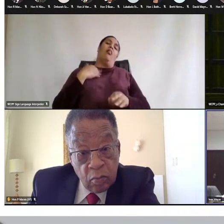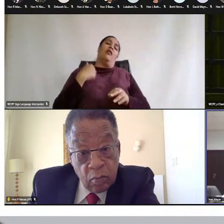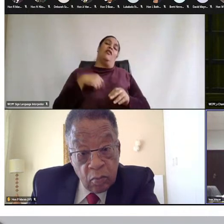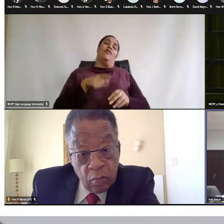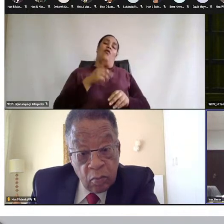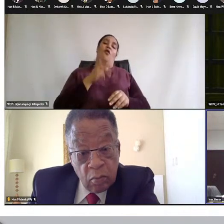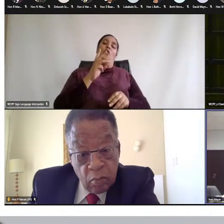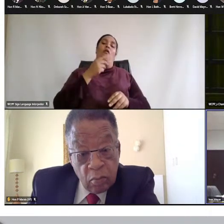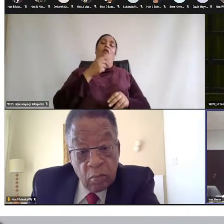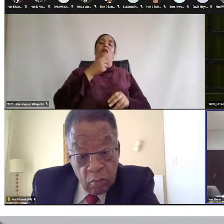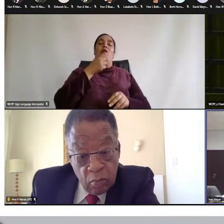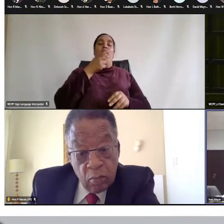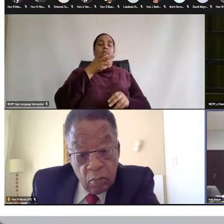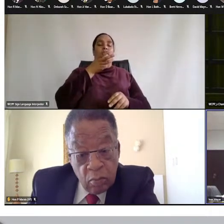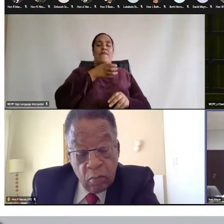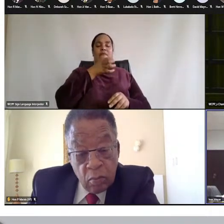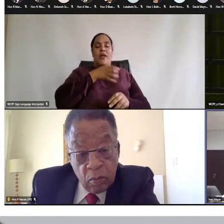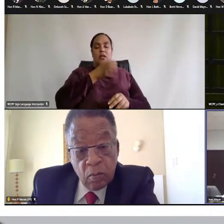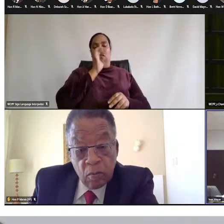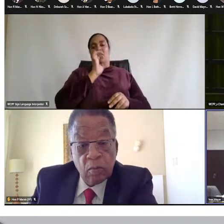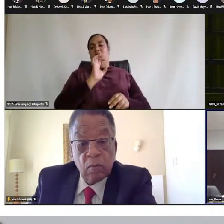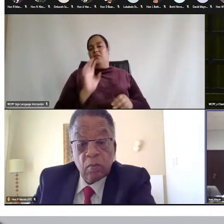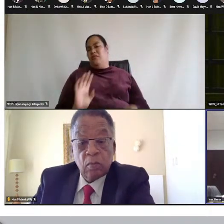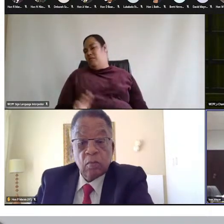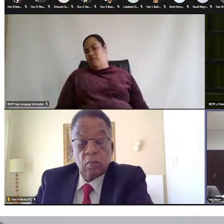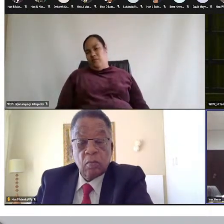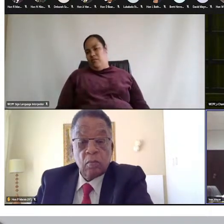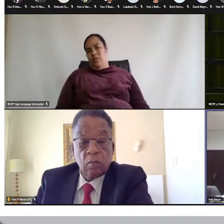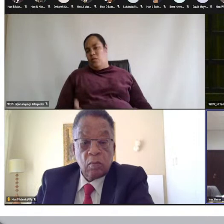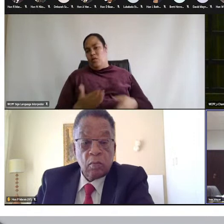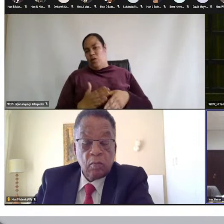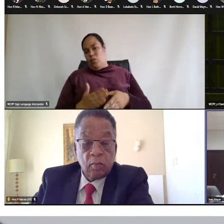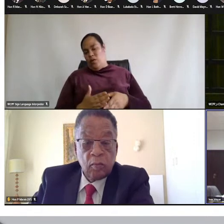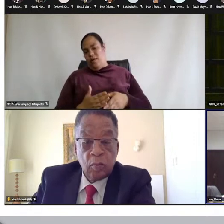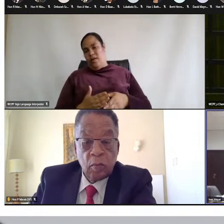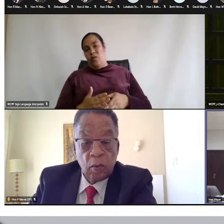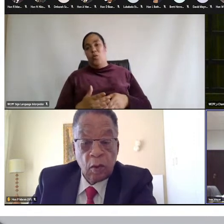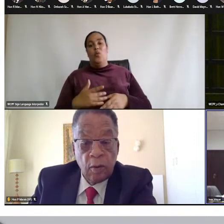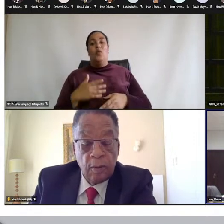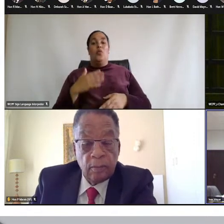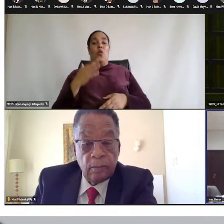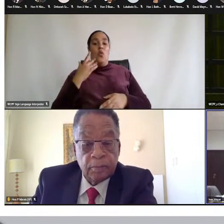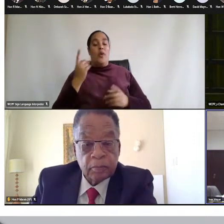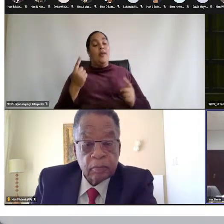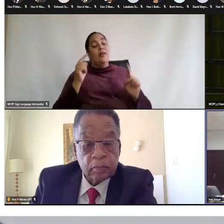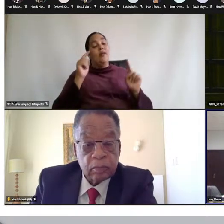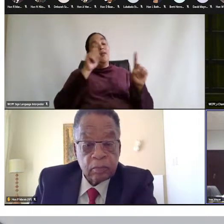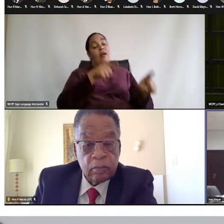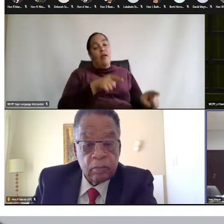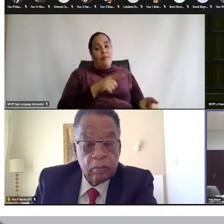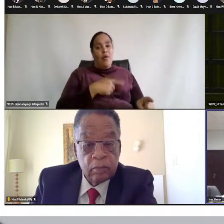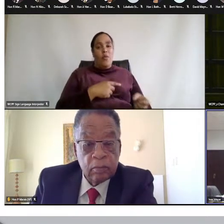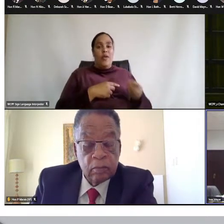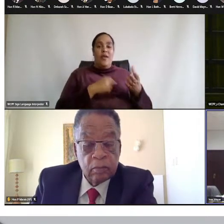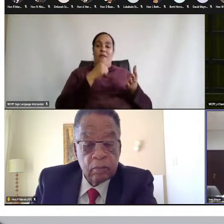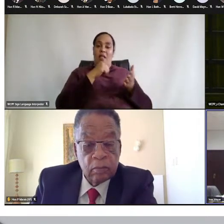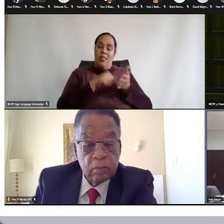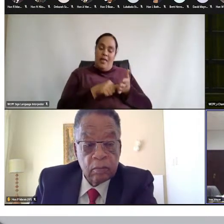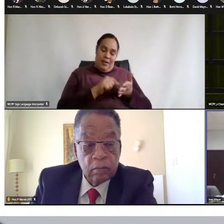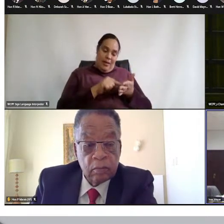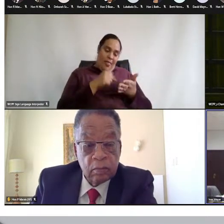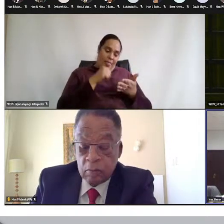nie. Gaan nie werk nie. As hy by die koöperasie kom, ons gee hom 'n brief en hy vat